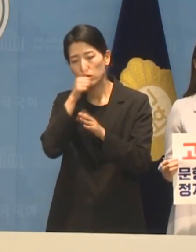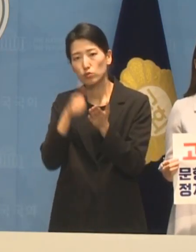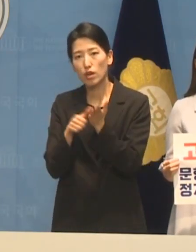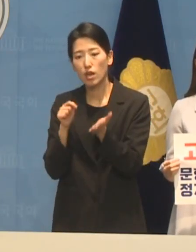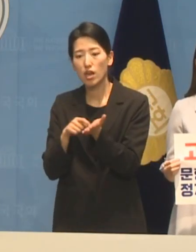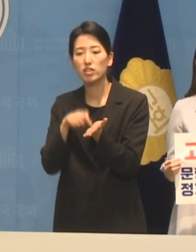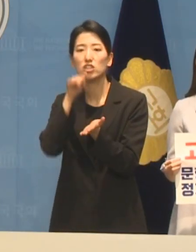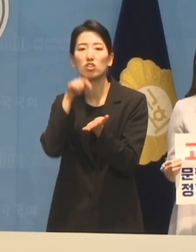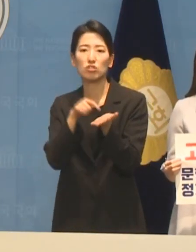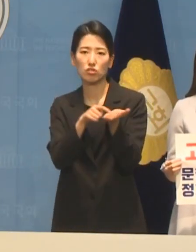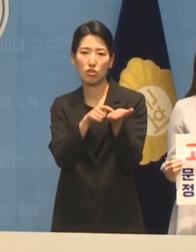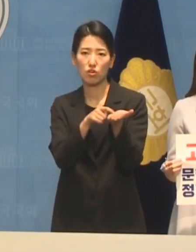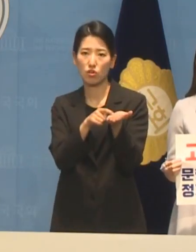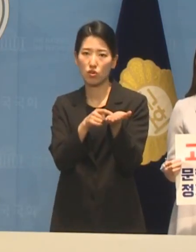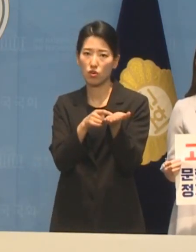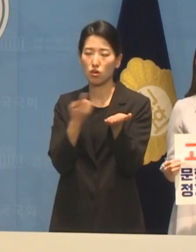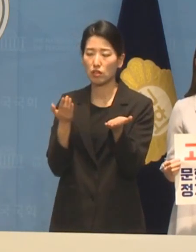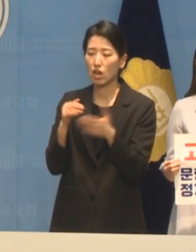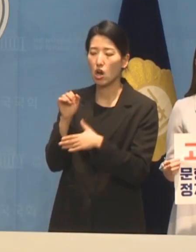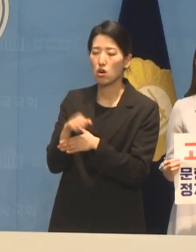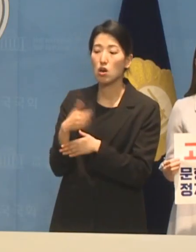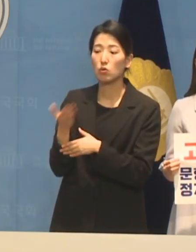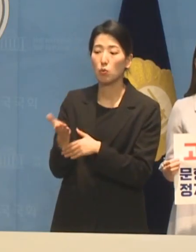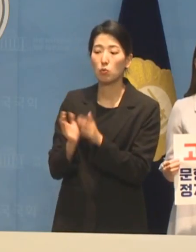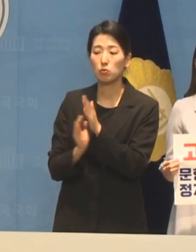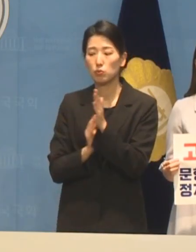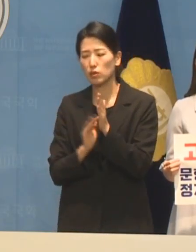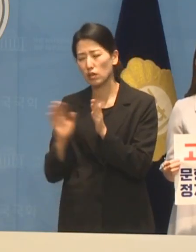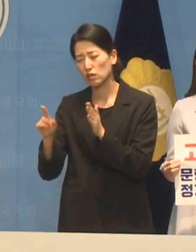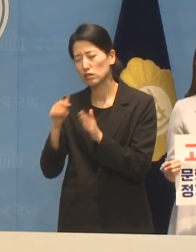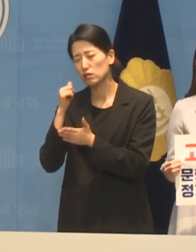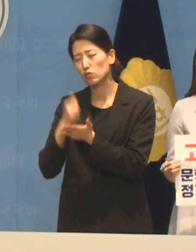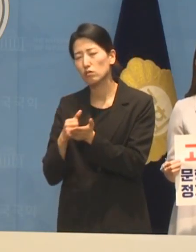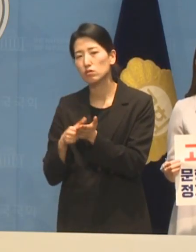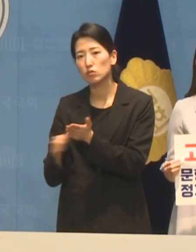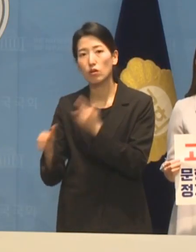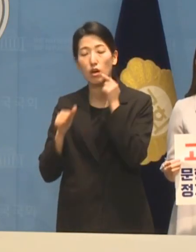불구하고 이를 허가한 것은 명백히 형사소송법